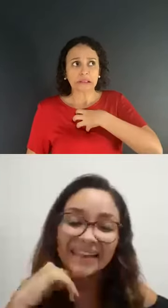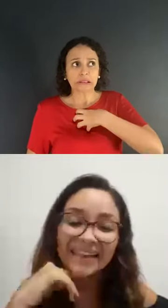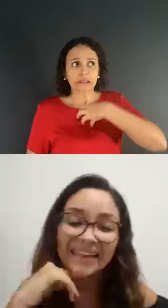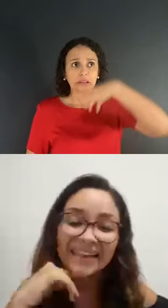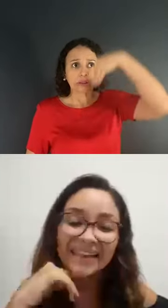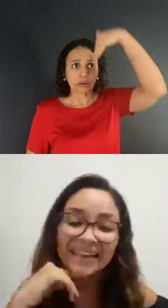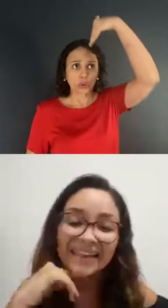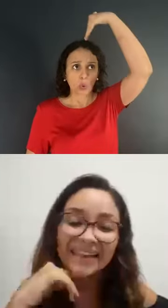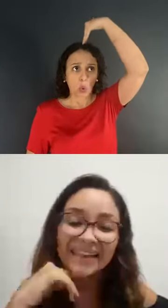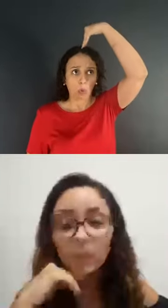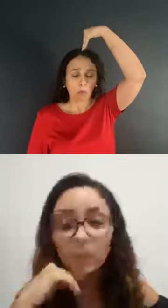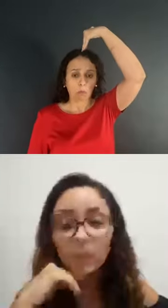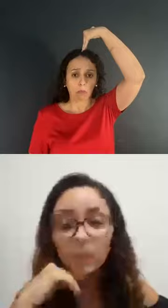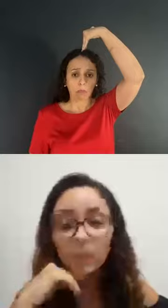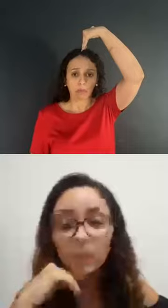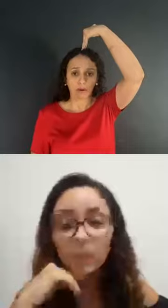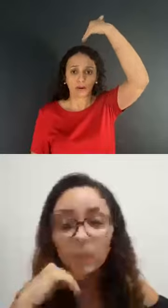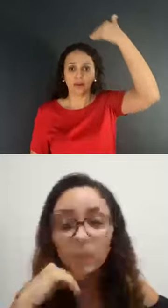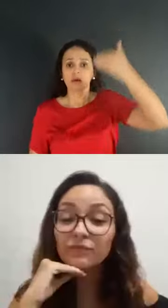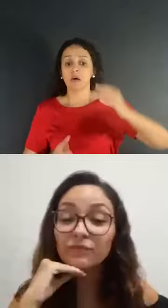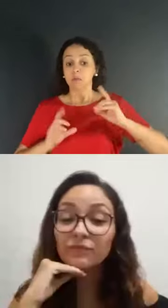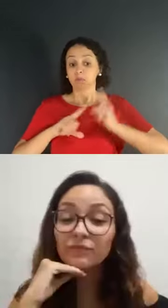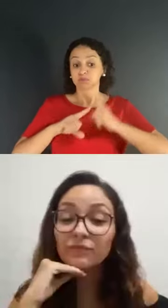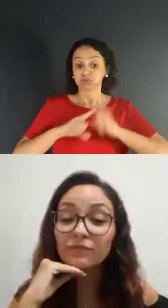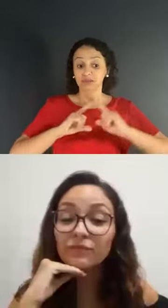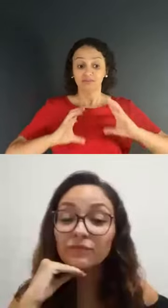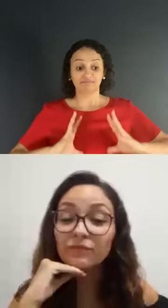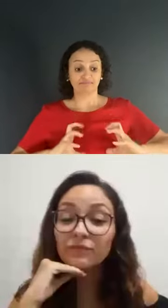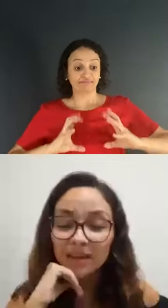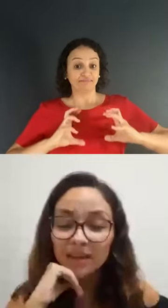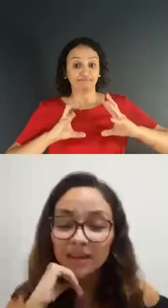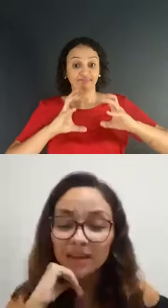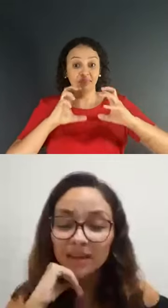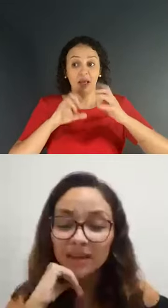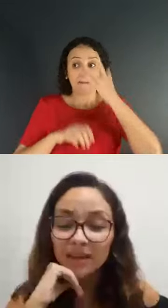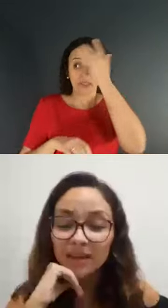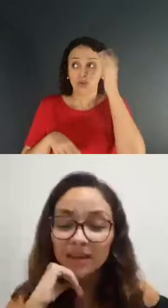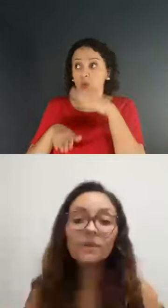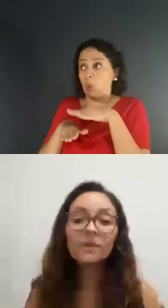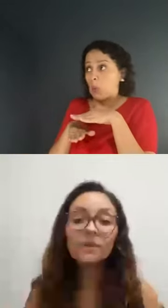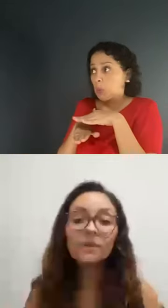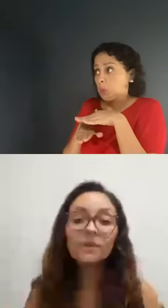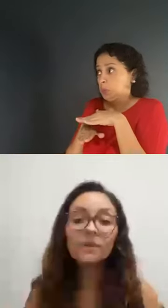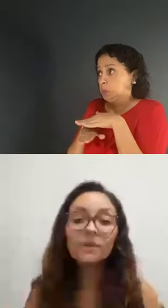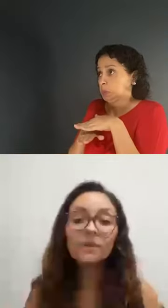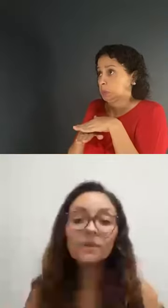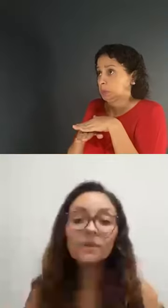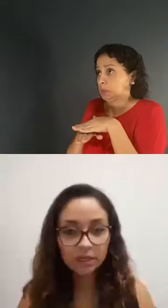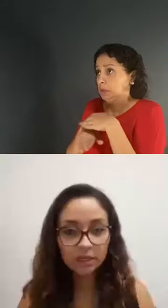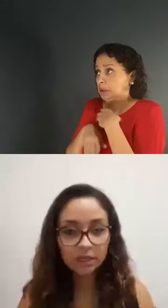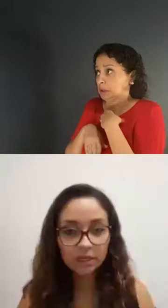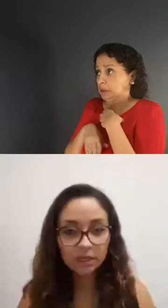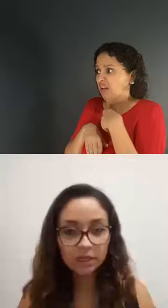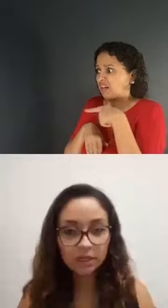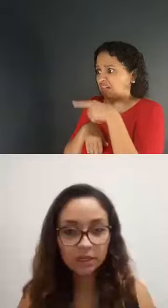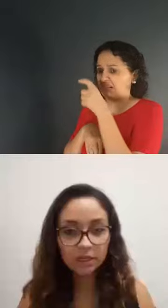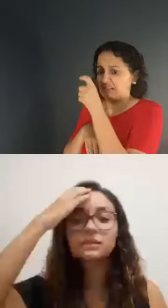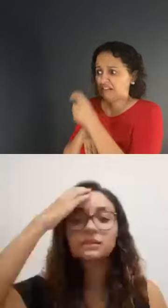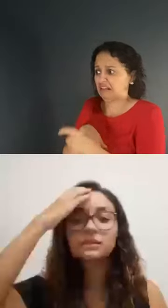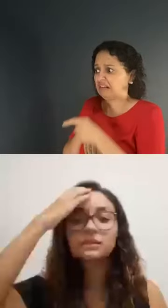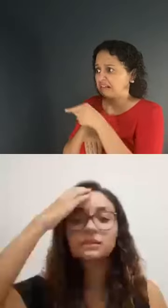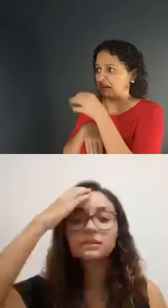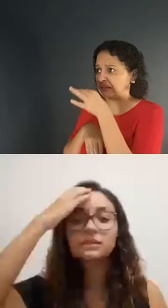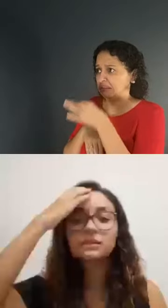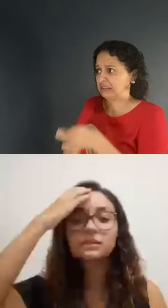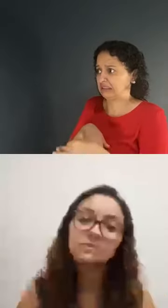brigas sempre são culpa da vítima. O abusador faz com que a vítima acredite nisso. Ela está